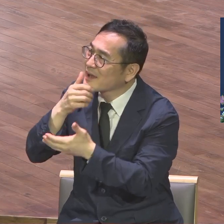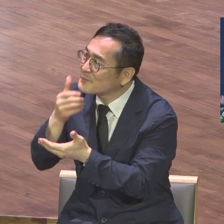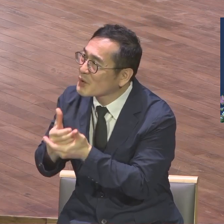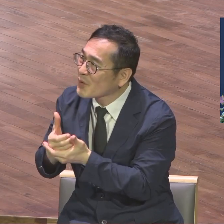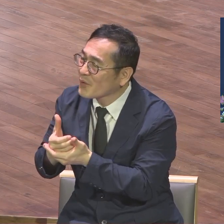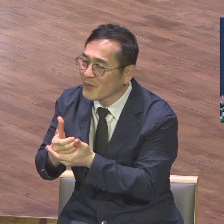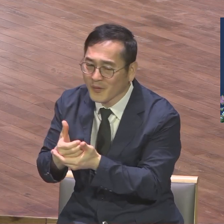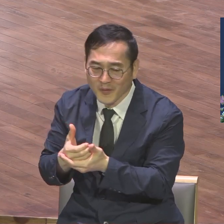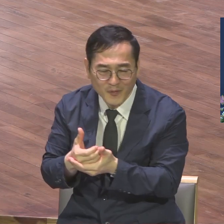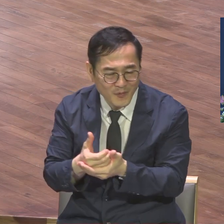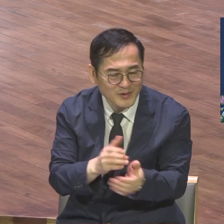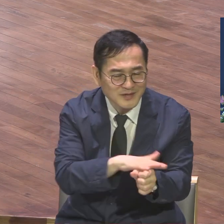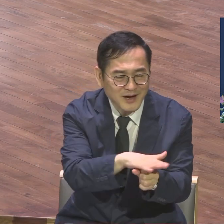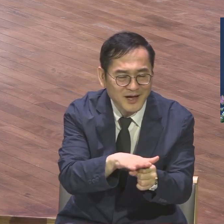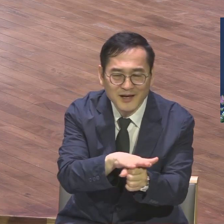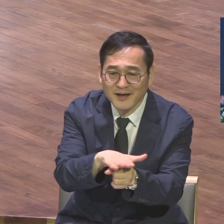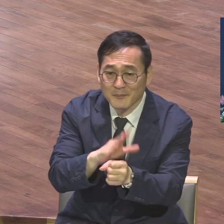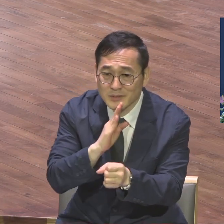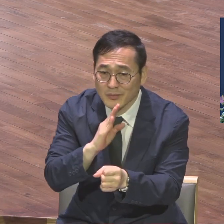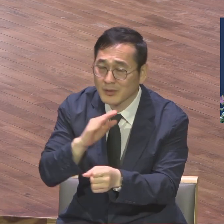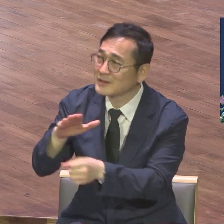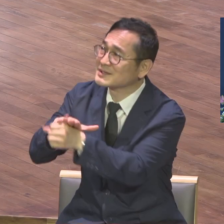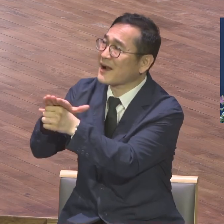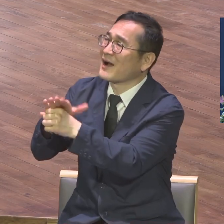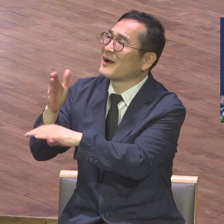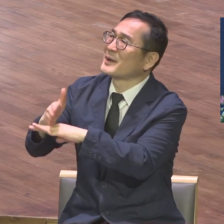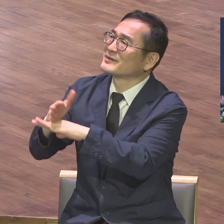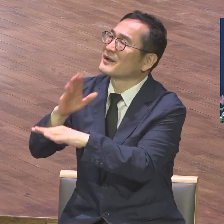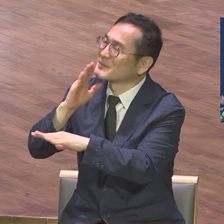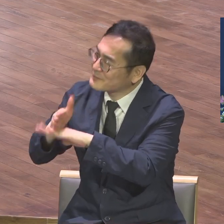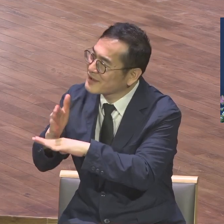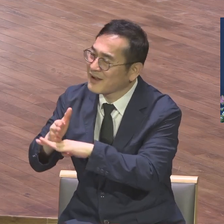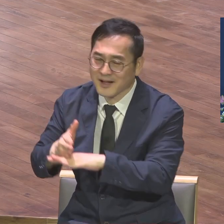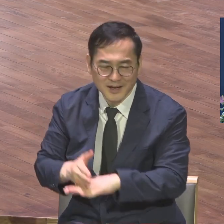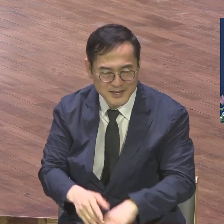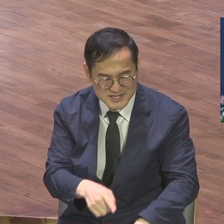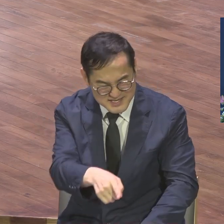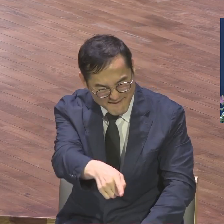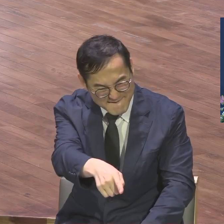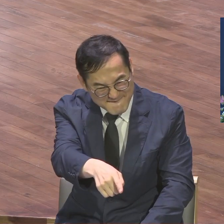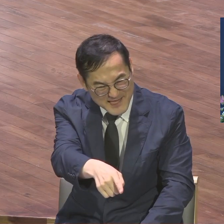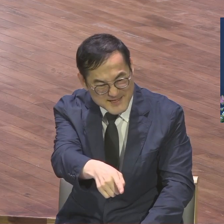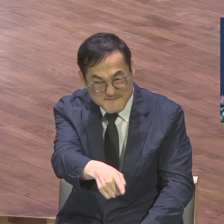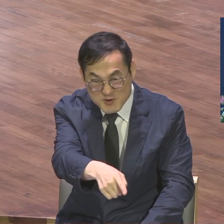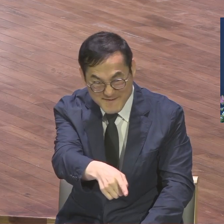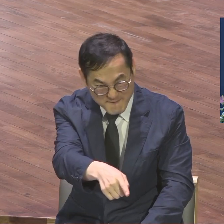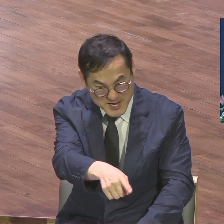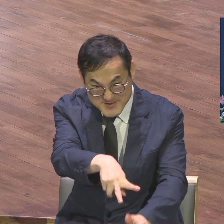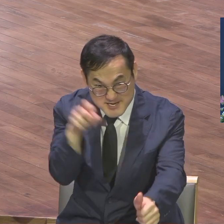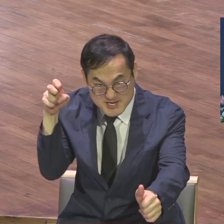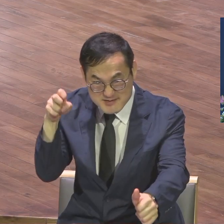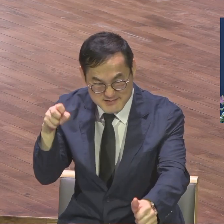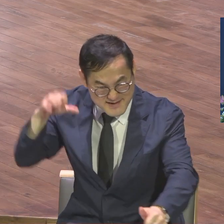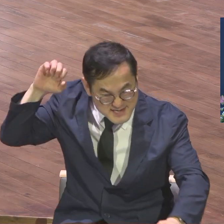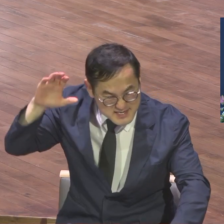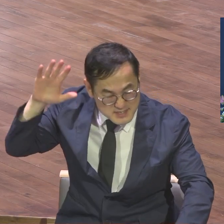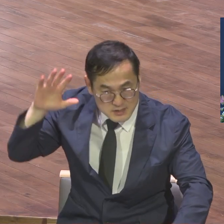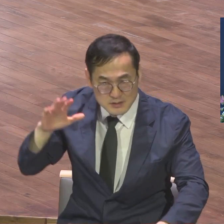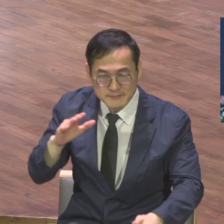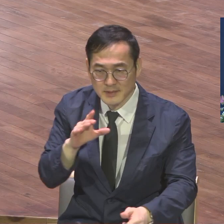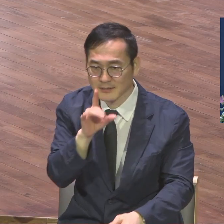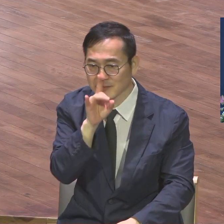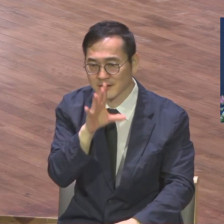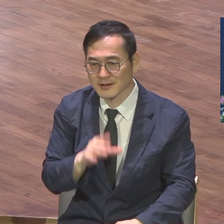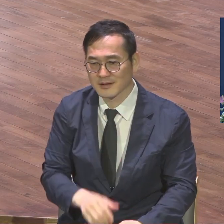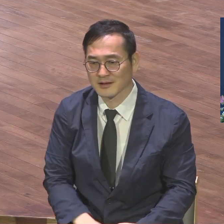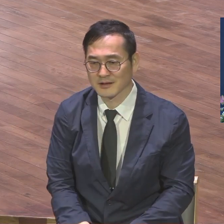하나님을 사랑한다 하면서 이웃을 미워하고 중상모략하고 거짓으로 막 퍼나르고 못된 짓을 하고 그게 하나님